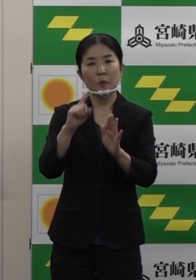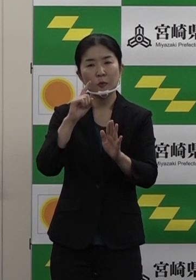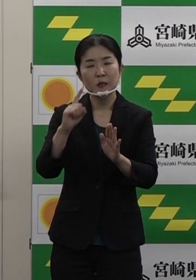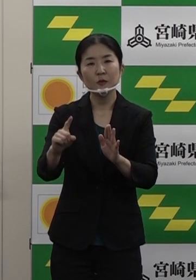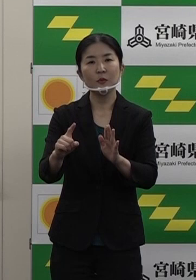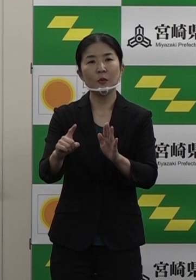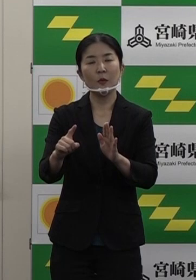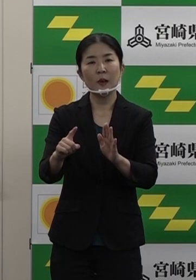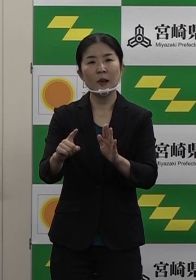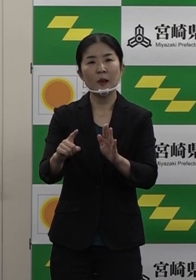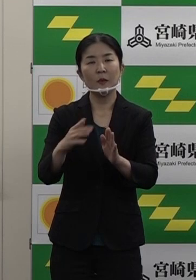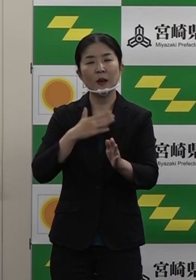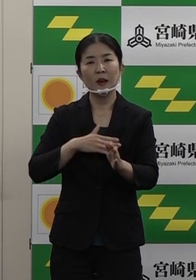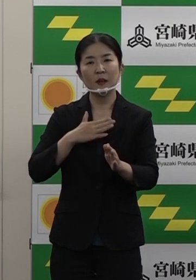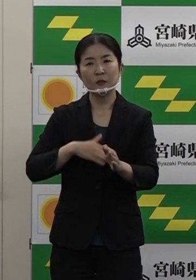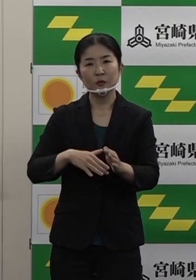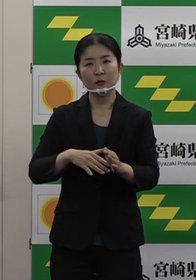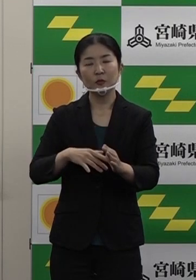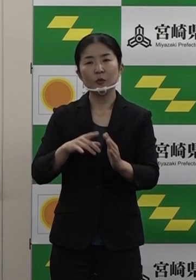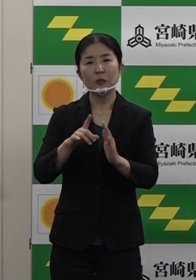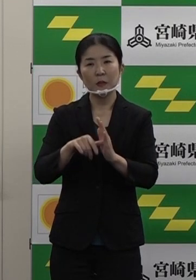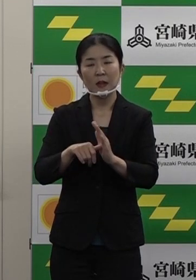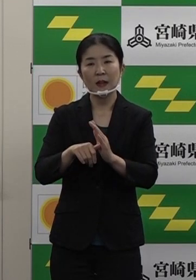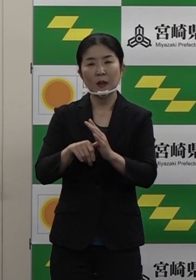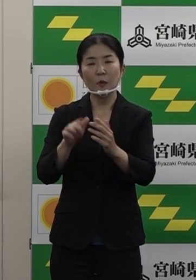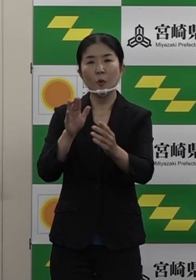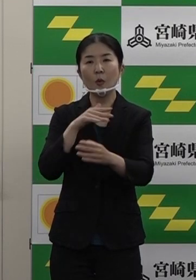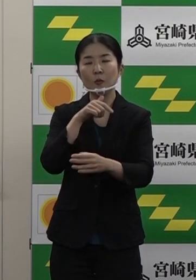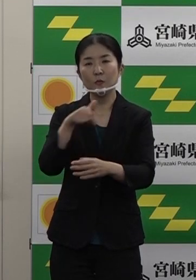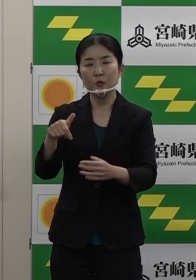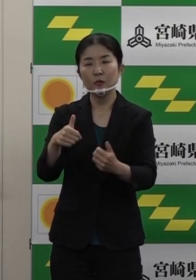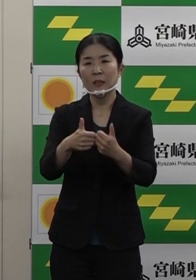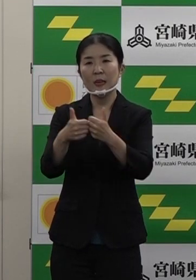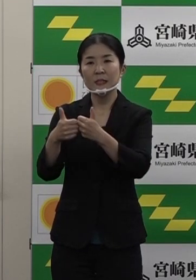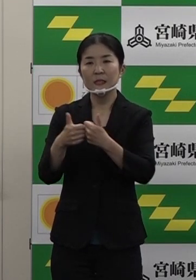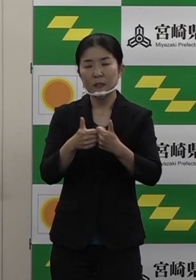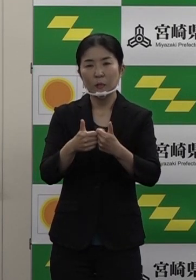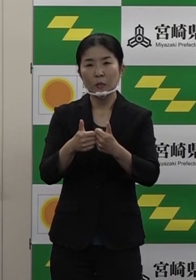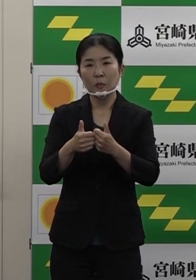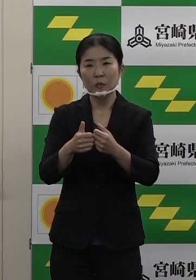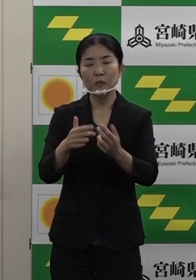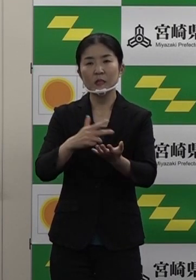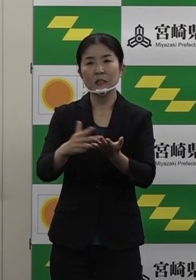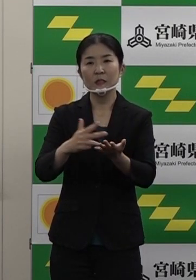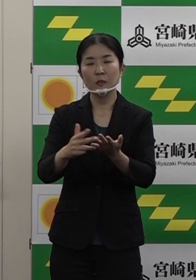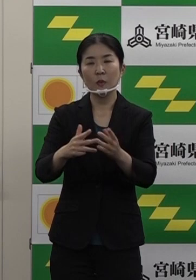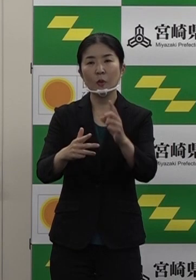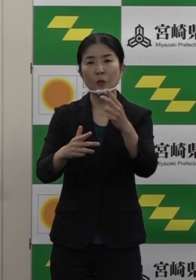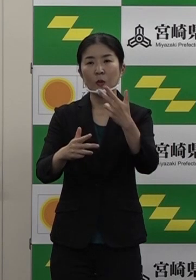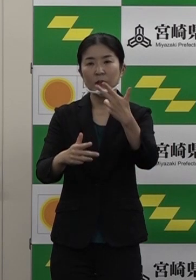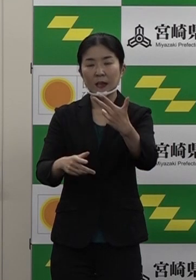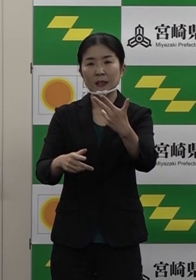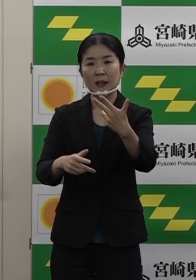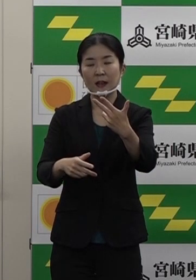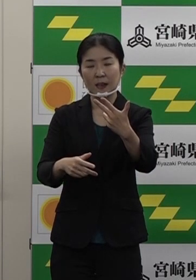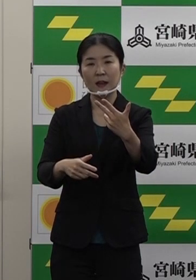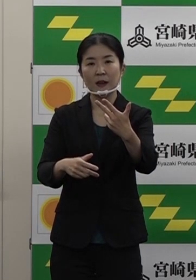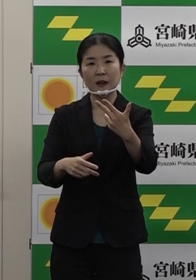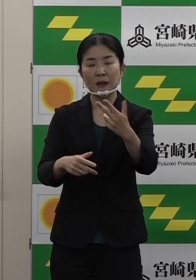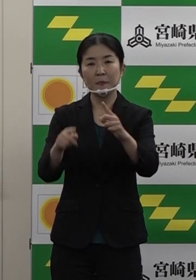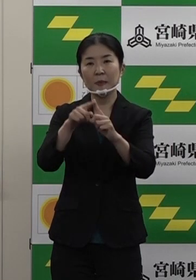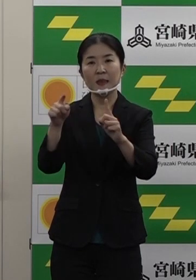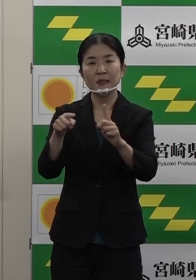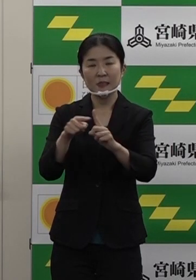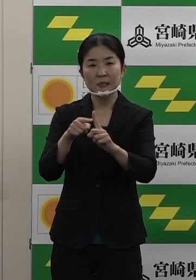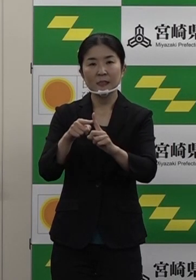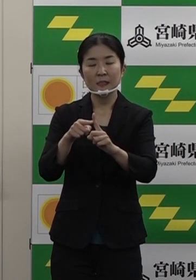ができるのは対策本部会議の資料1 の, 7ページですね。第4波における感染の広が